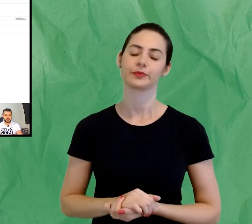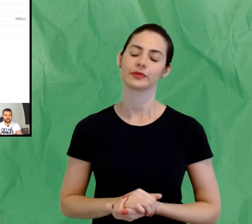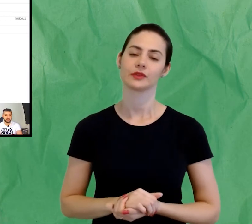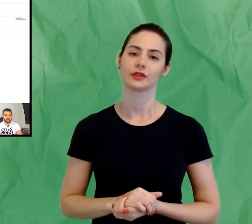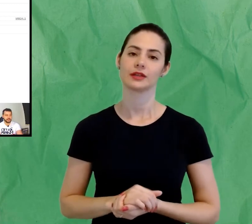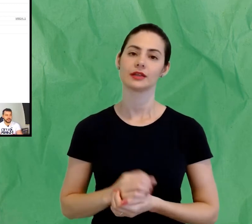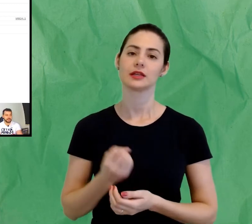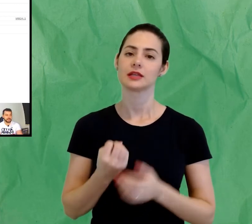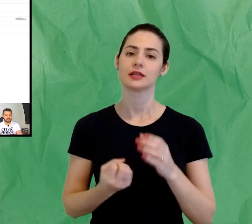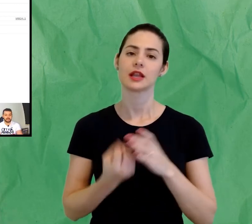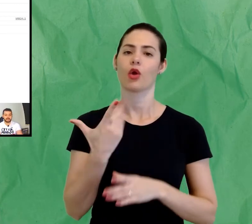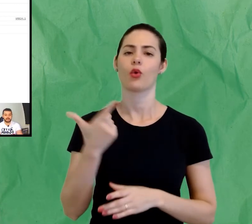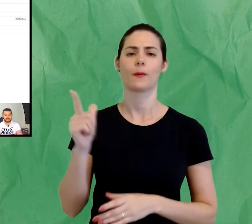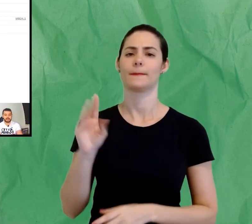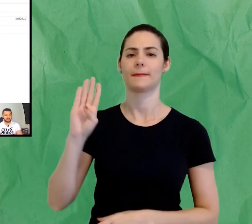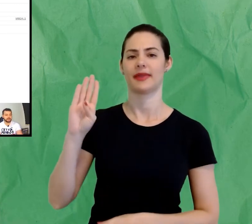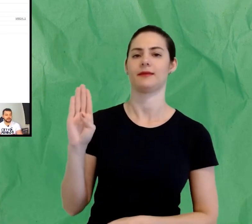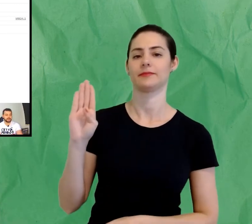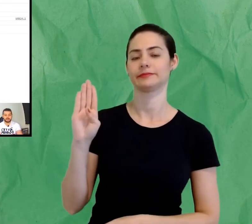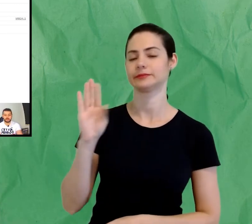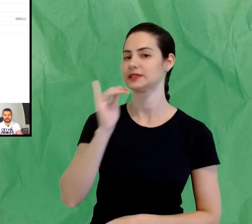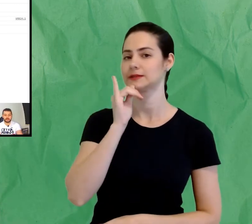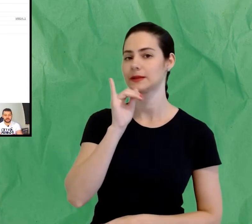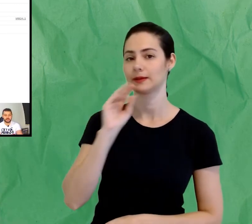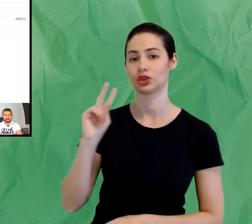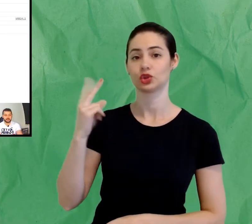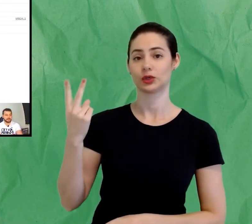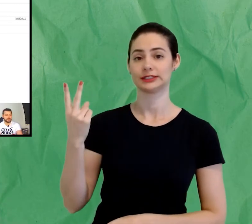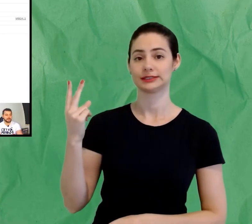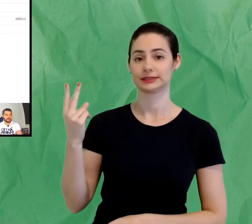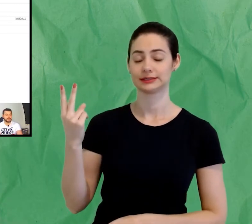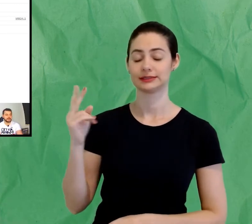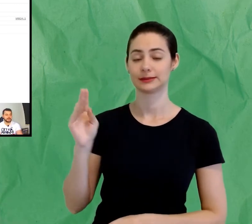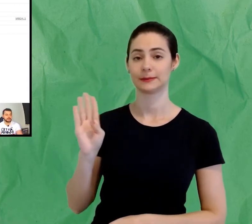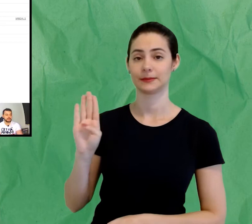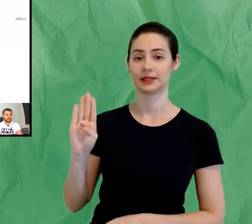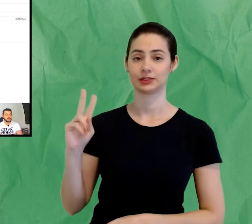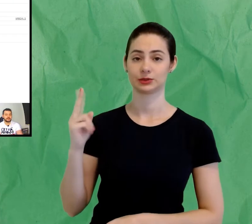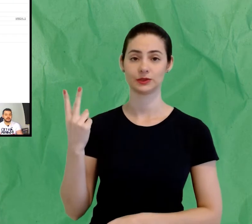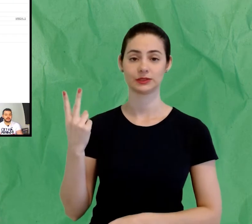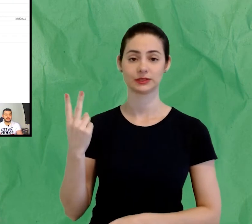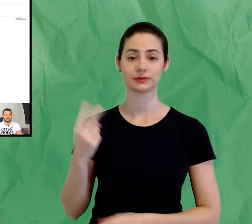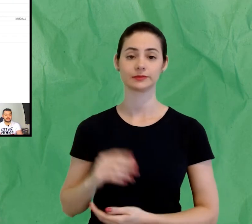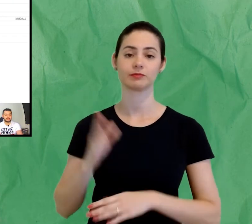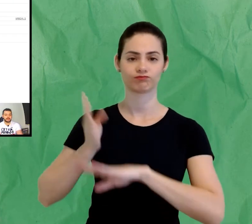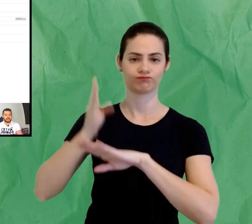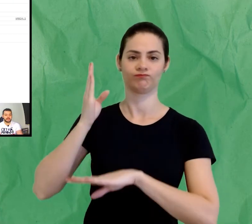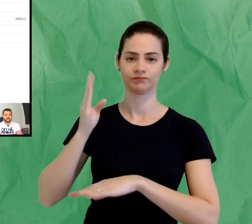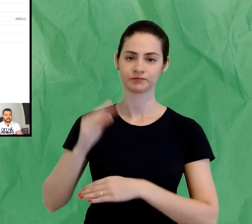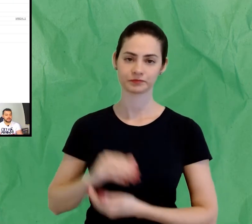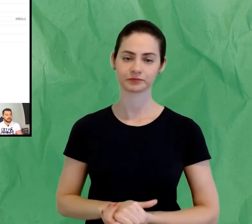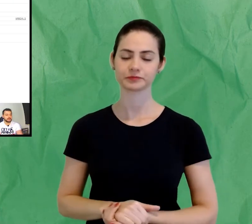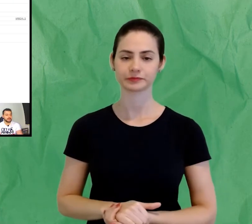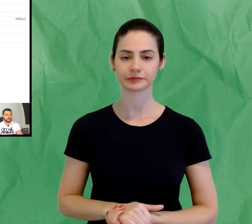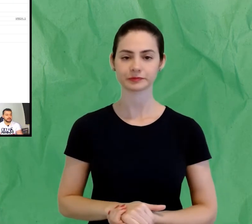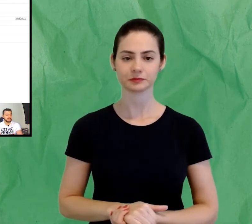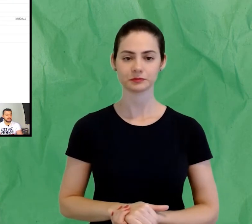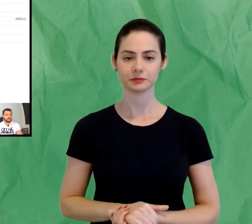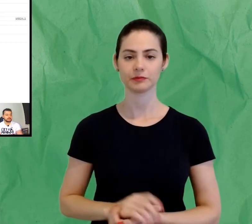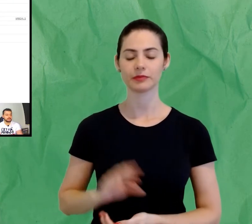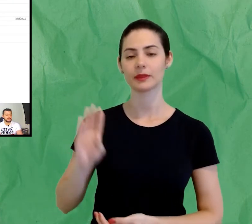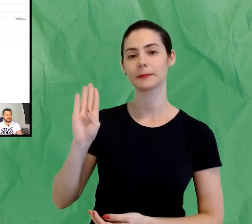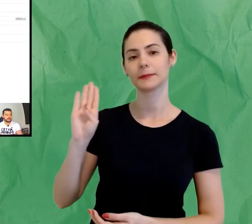variável, b, né, e der um valor, por exemplo, 2 a ela, então eu vou dar um enter aqui. Agora eu aperto